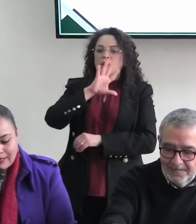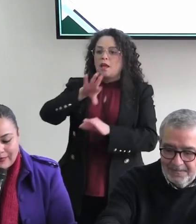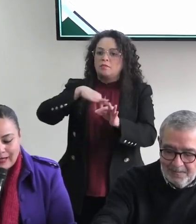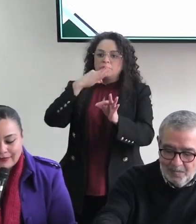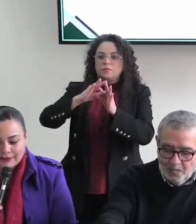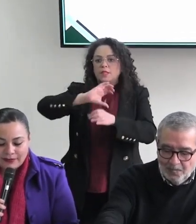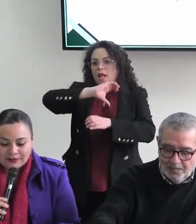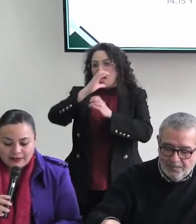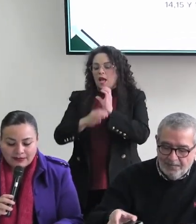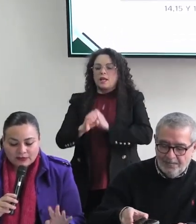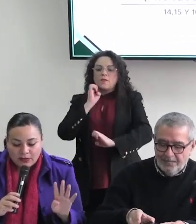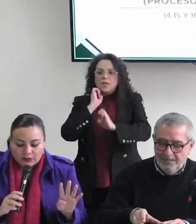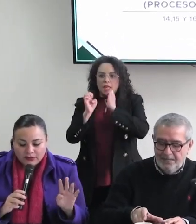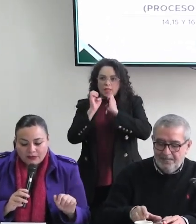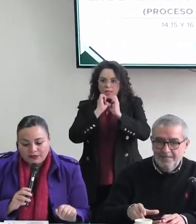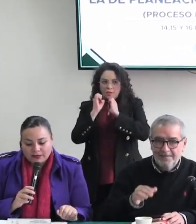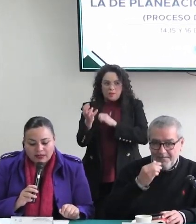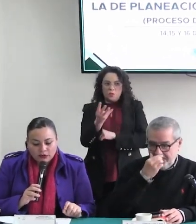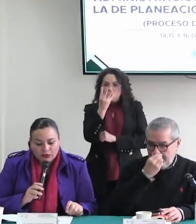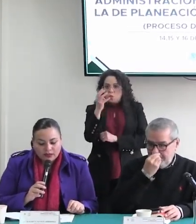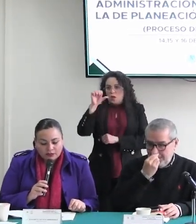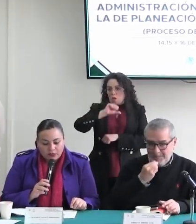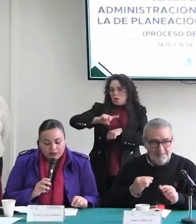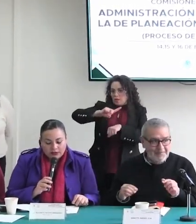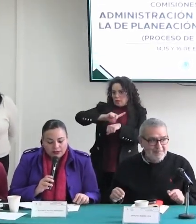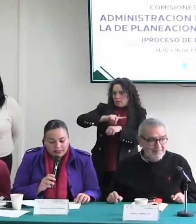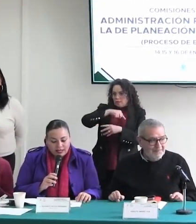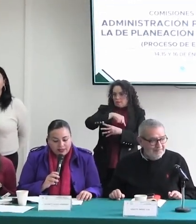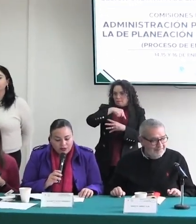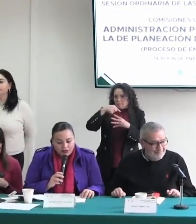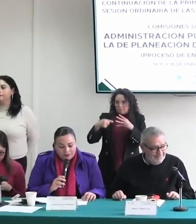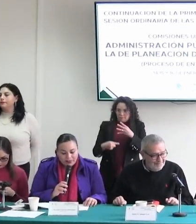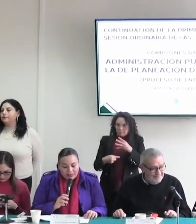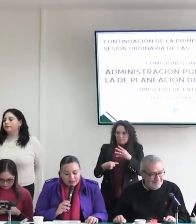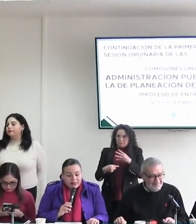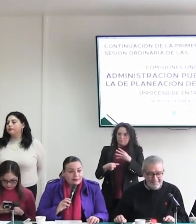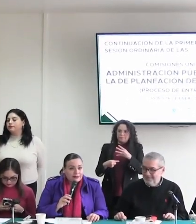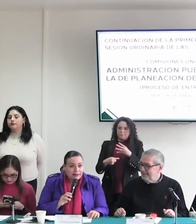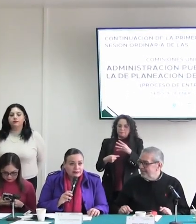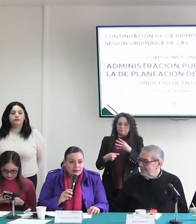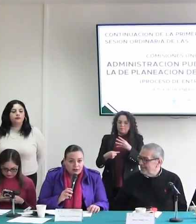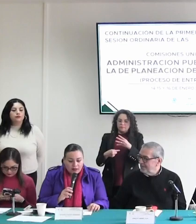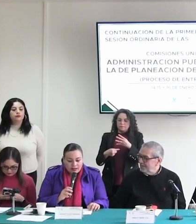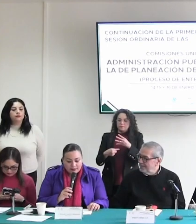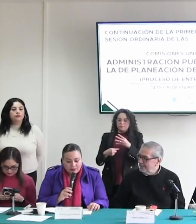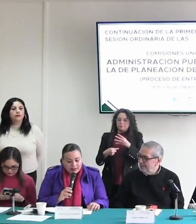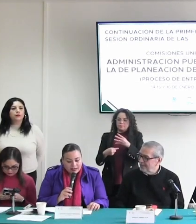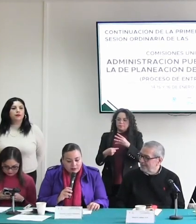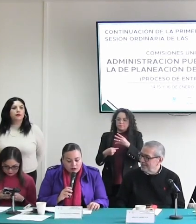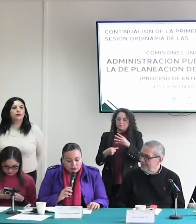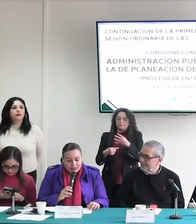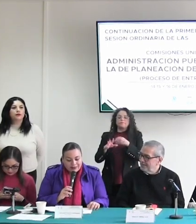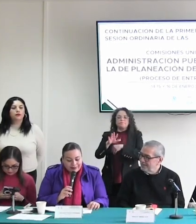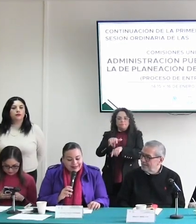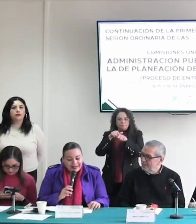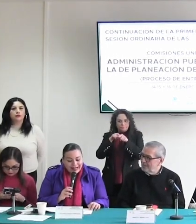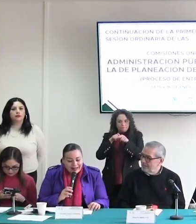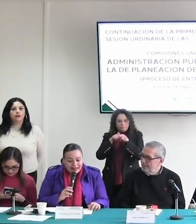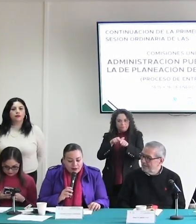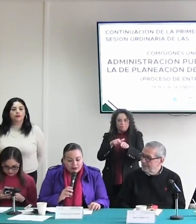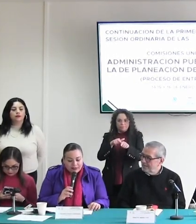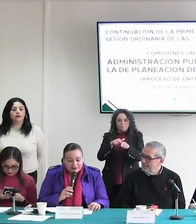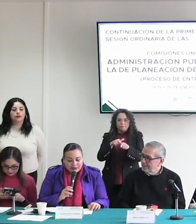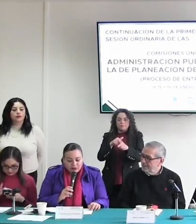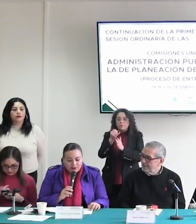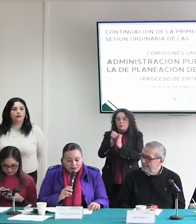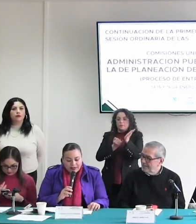final de las entrevistas, las 4 entrevistas que nos correspondieron el día de hoy, y en ese sentido, pues seguimos, se